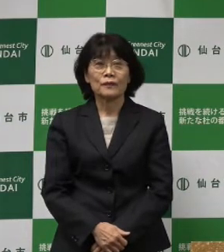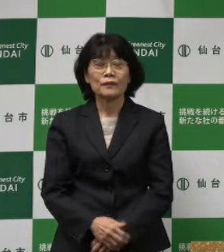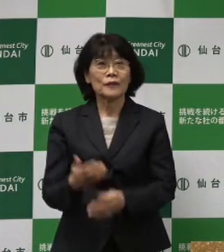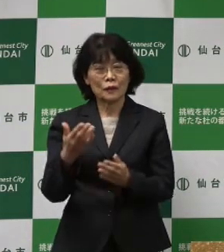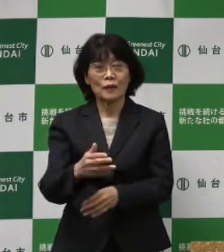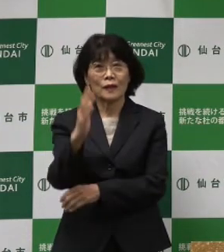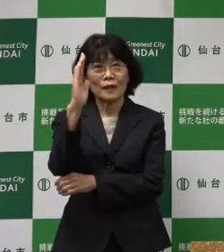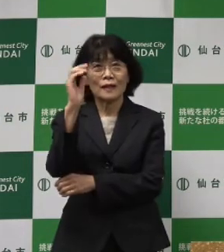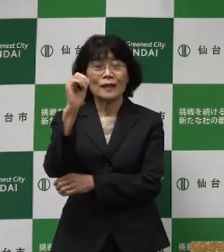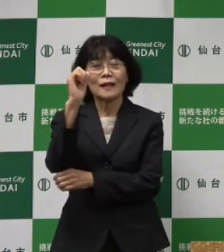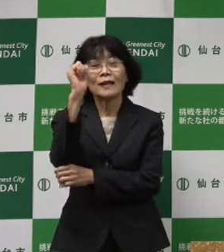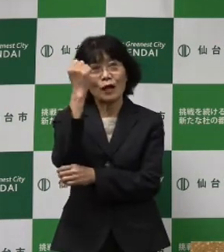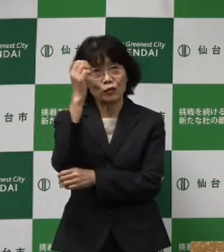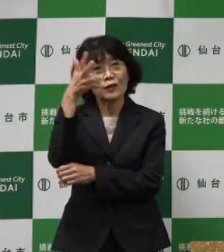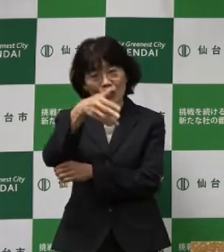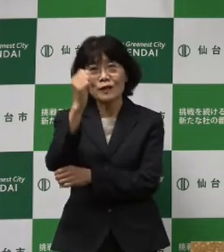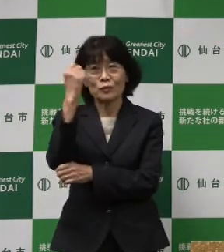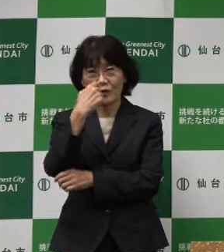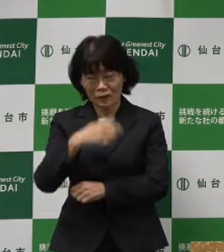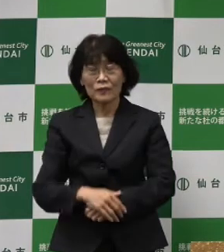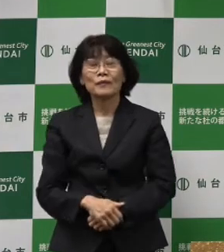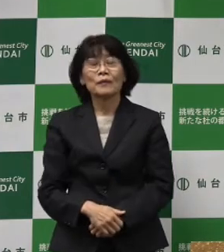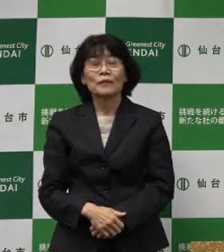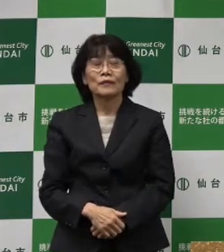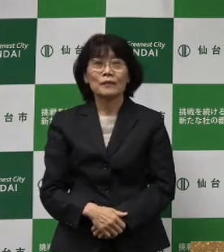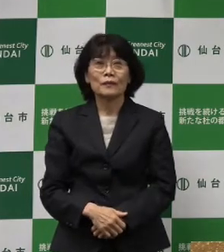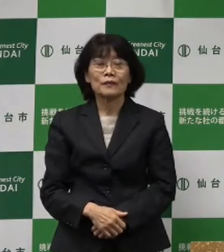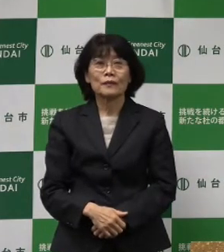科学新報高木です。よろしくお願いします。